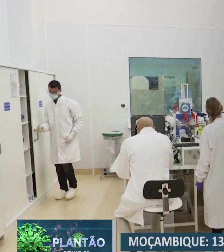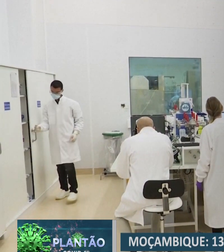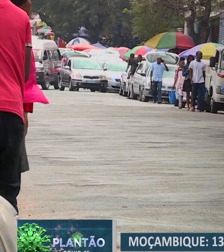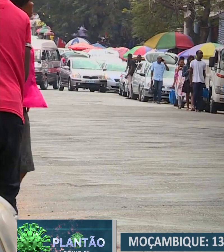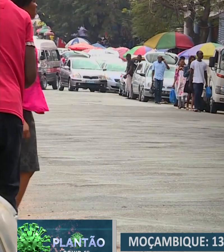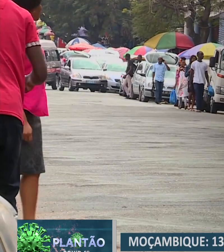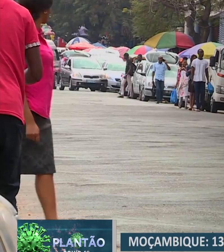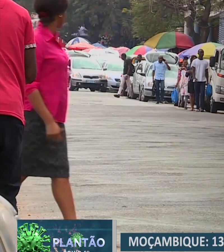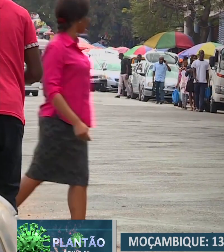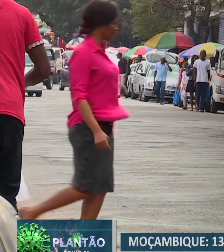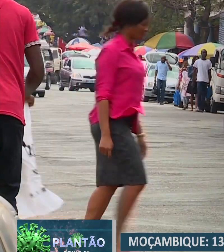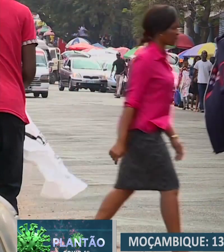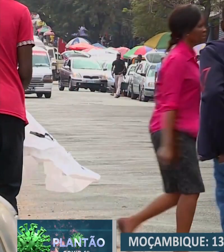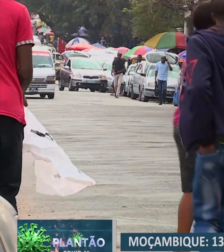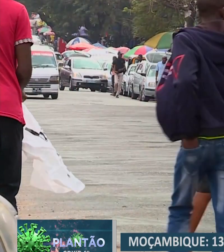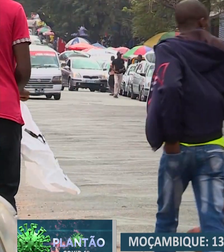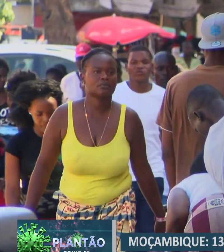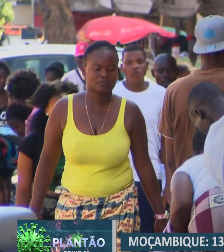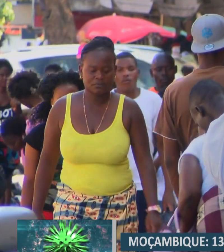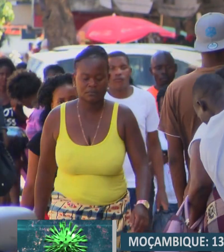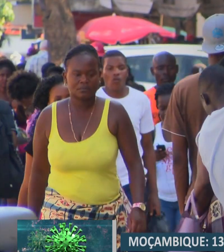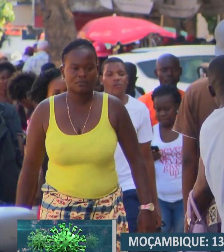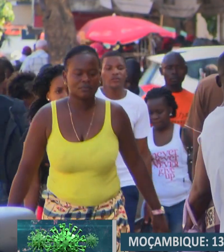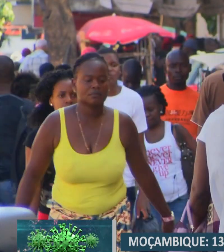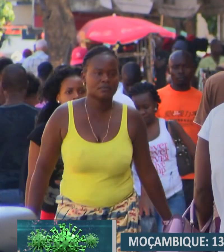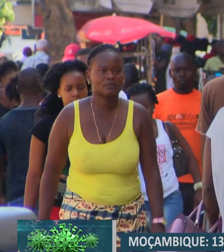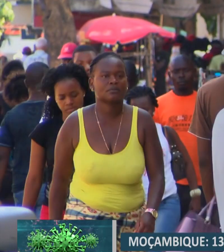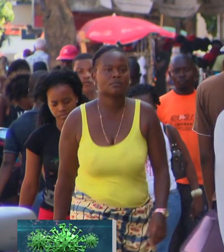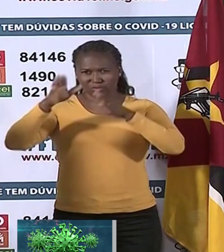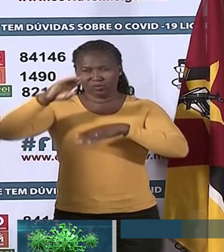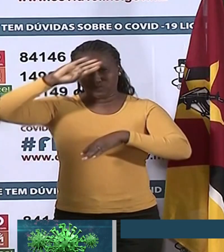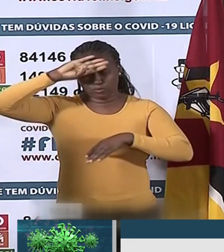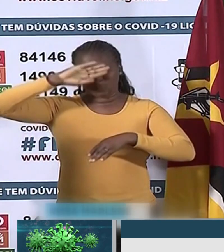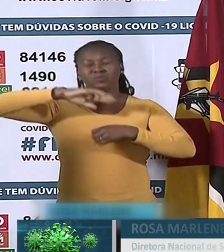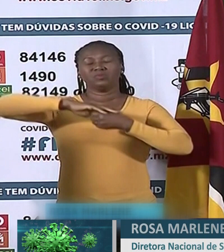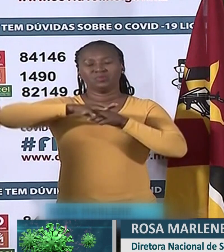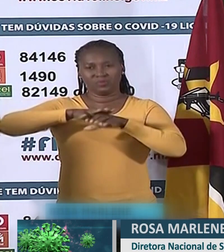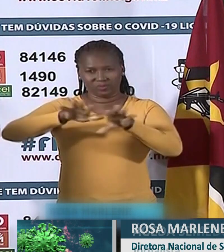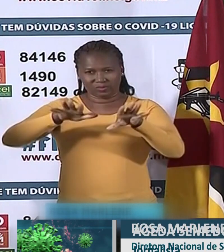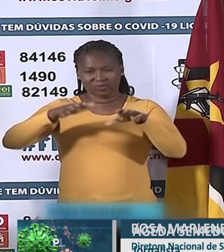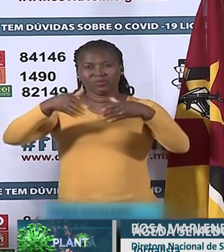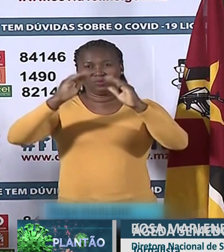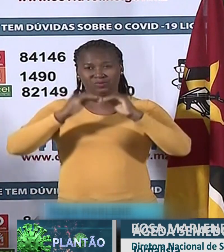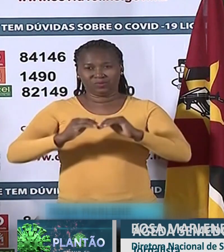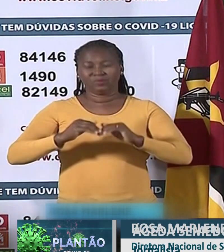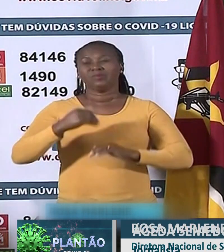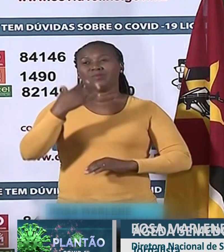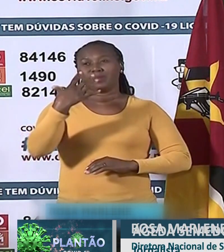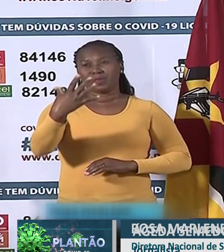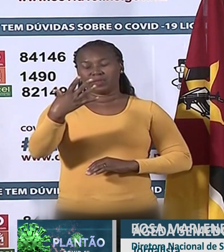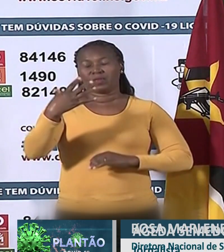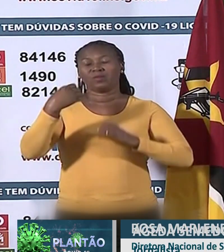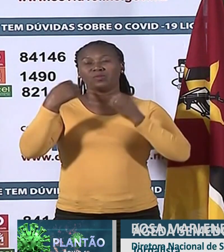Assim, o país tem um total de 651 casos cumulativos. Sendo que 588 de